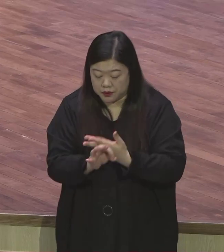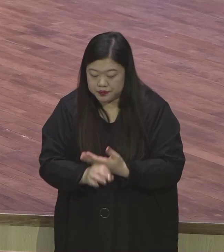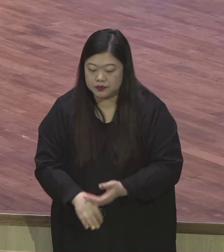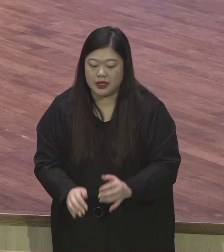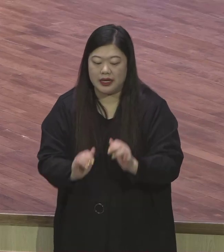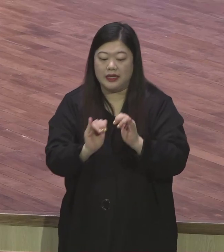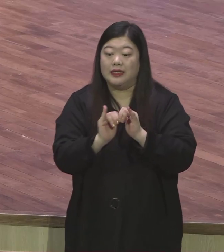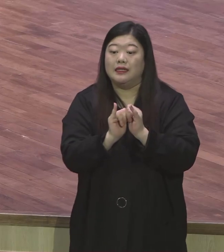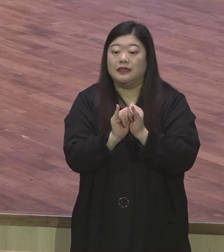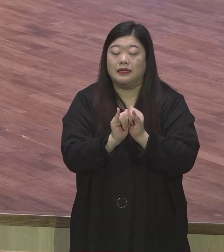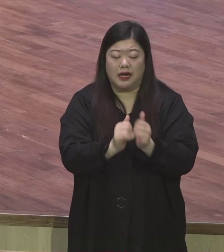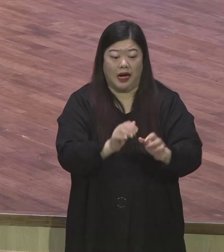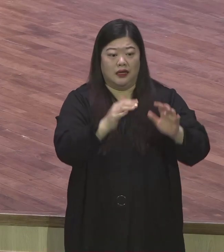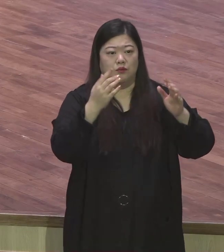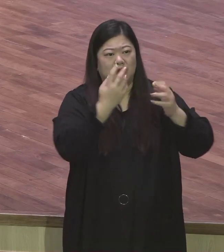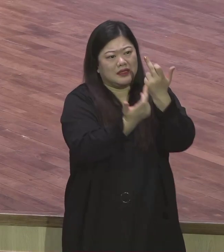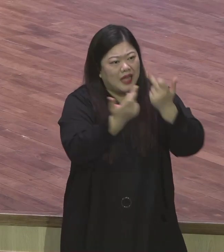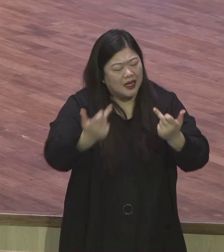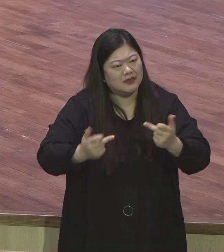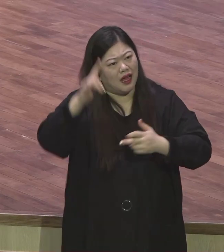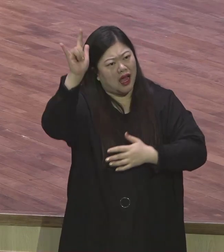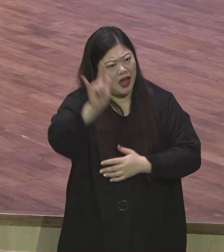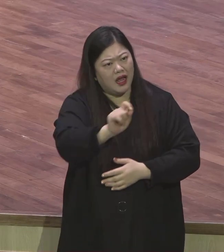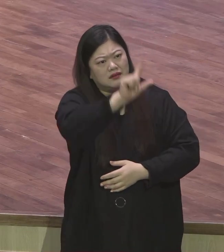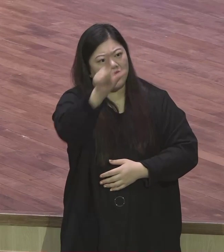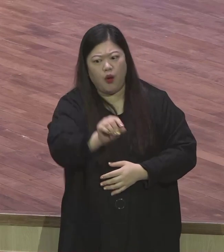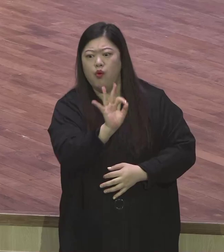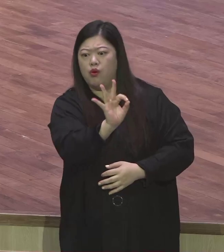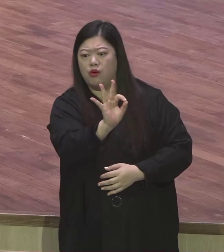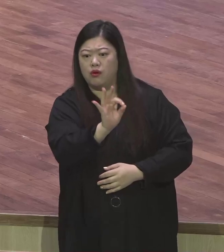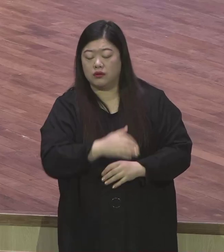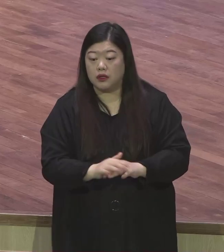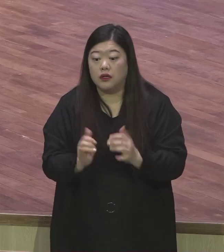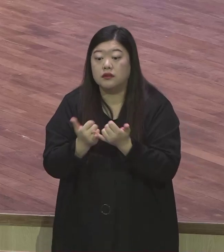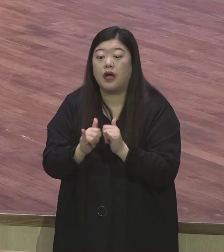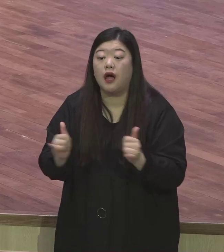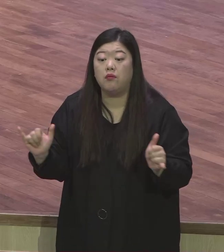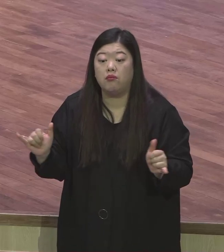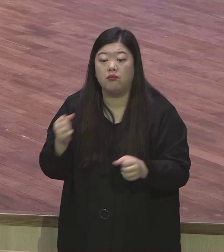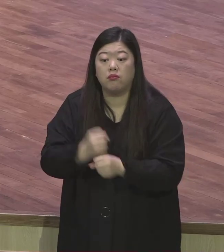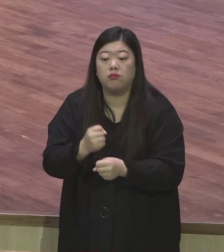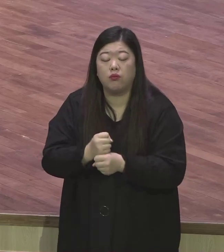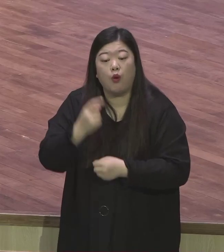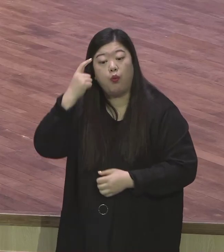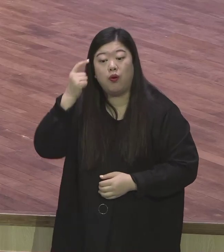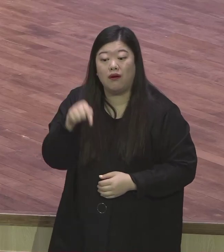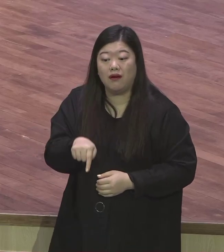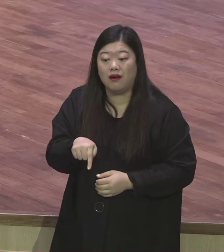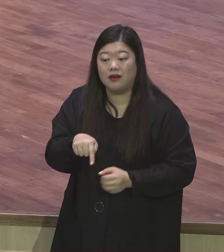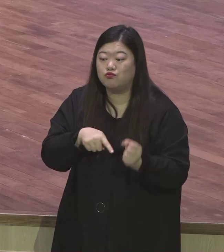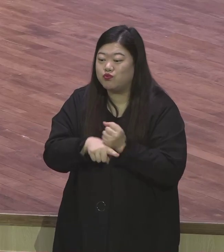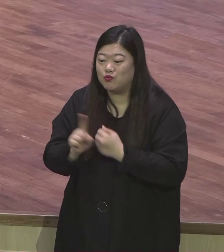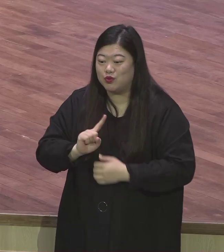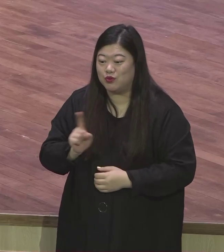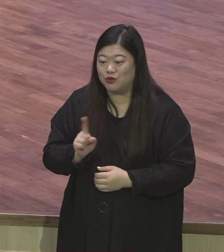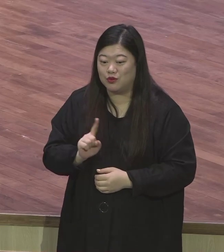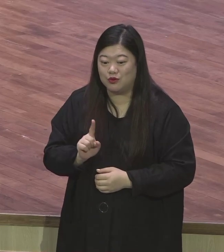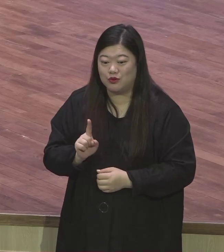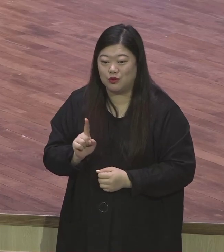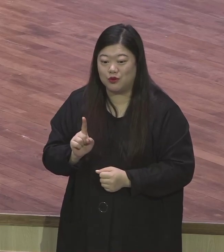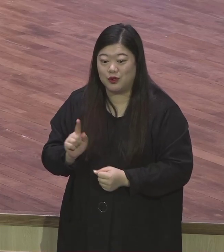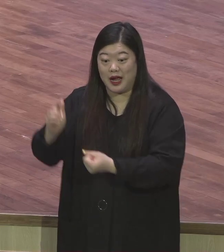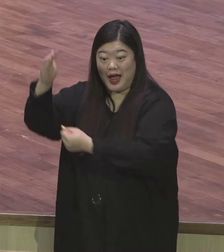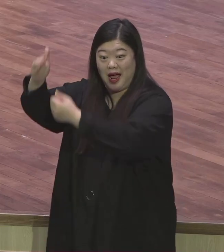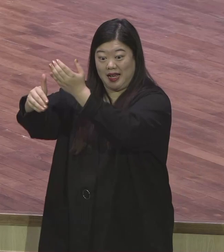사람이 존재하는 목적은 무엇입니까? 하나님의 최고 걸작이 우리 사람인데 하나님은 우리 사람을